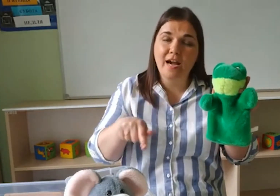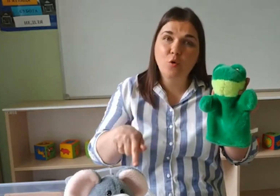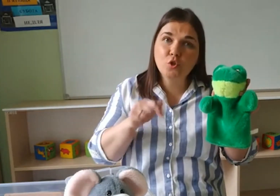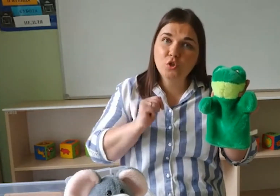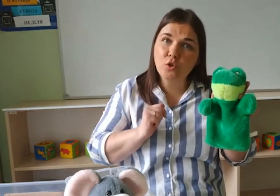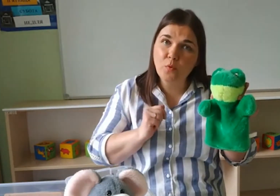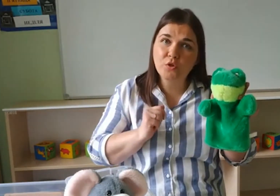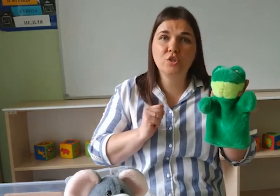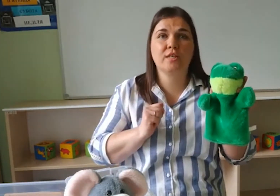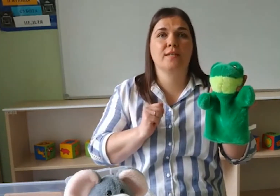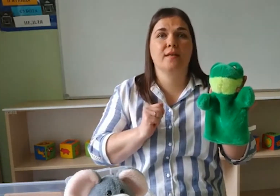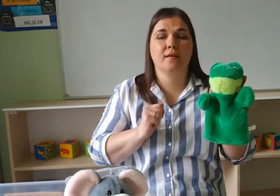хочу с тобою жити.